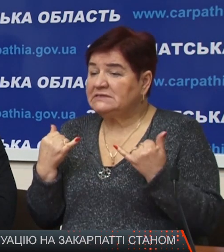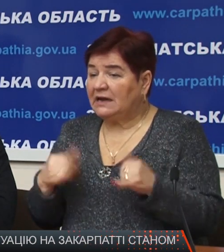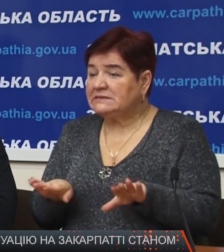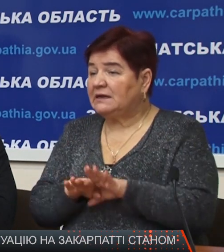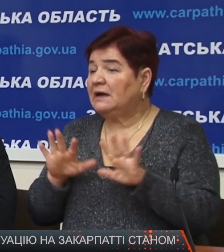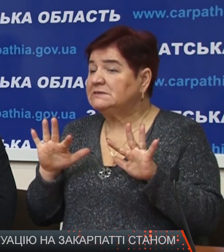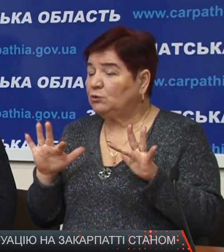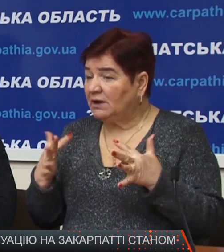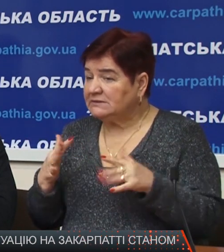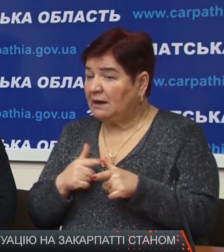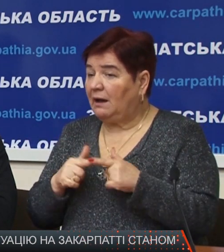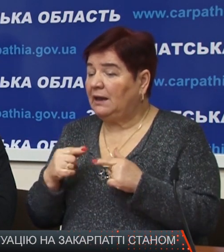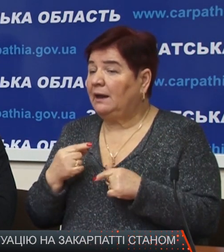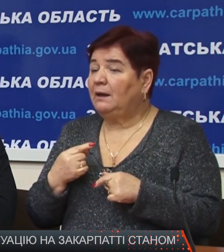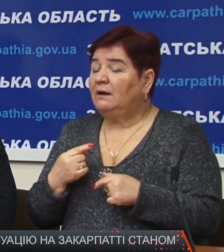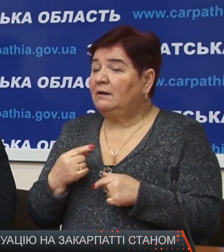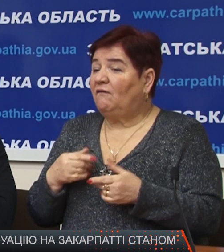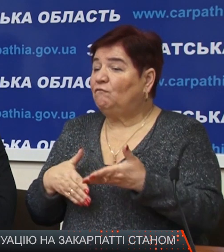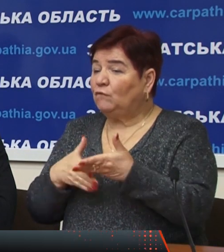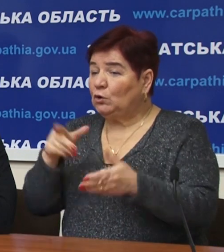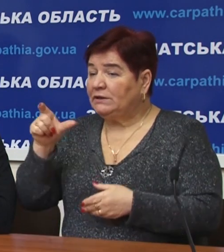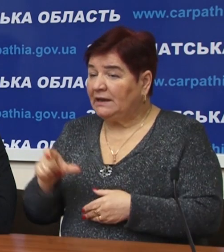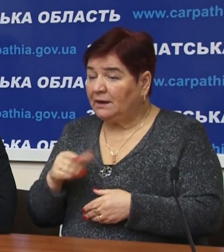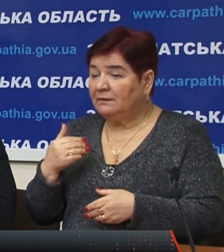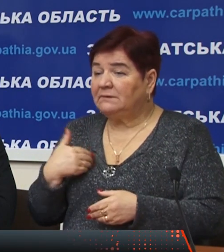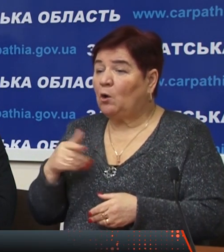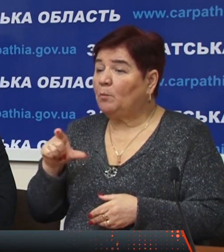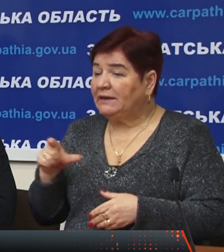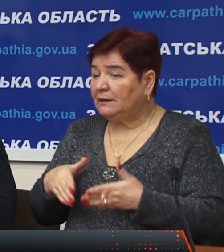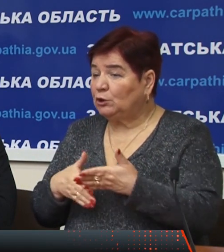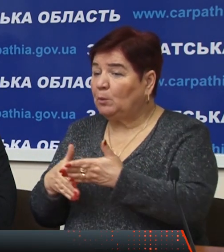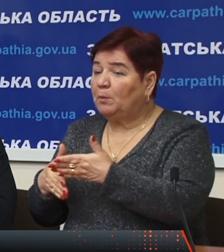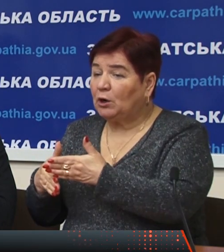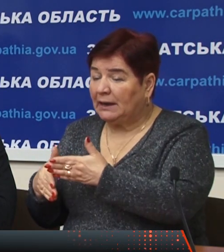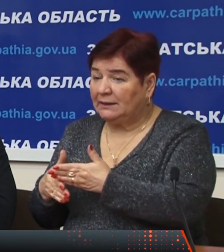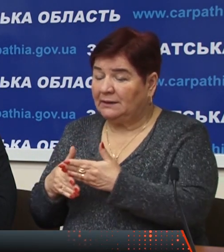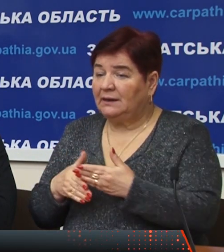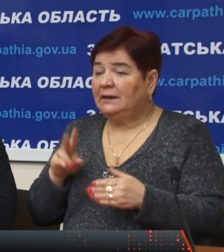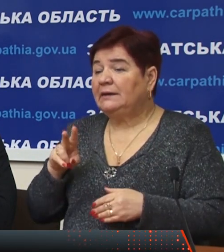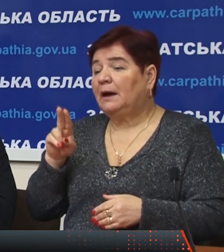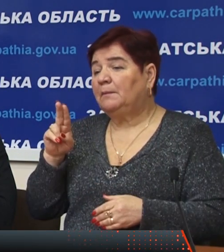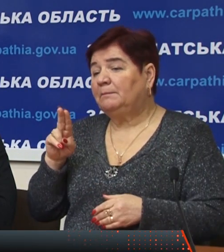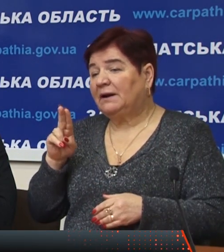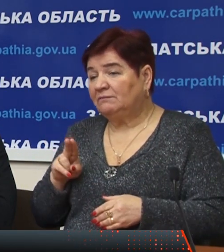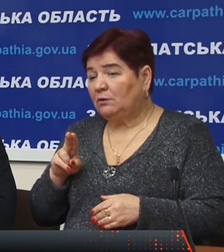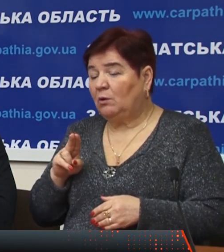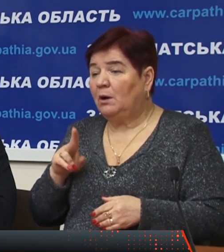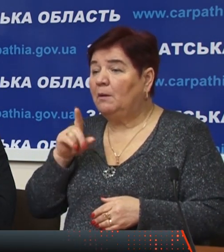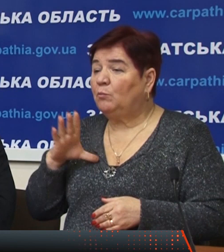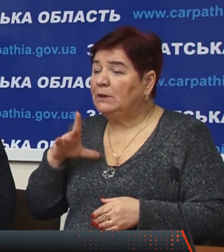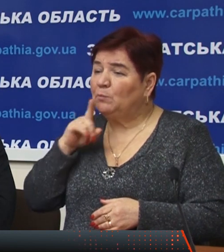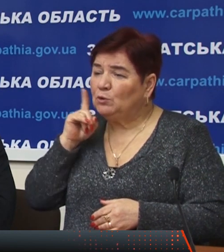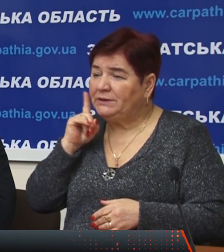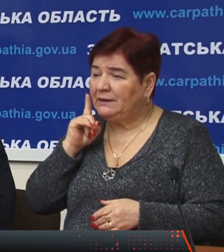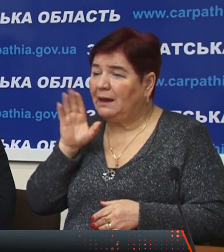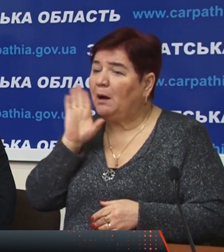напружена ситуація, але в першу чергу волонтери, небайдужі громадяни допомагали, там, як правило, були молоді